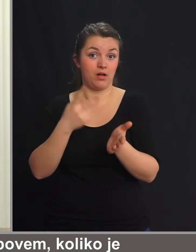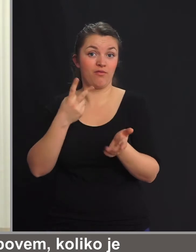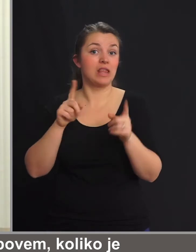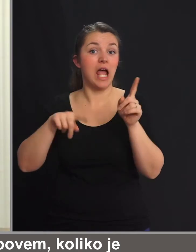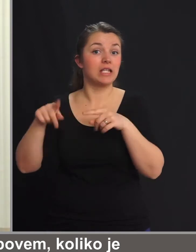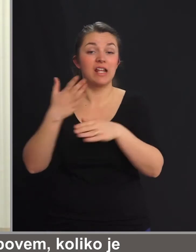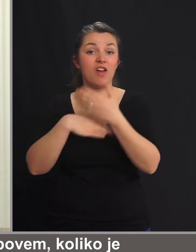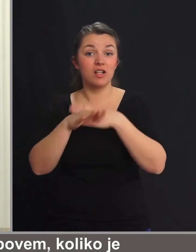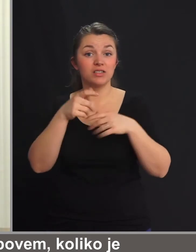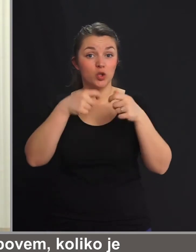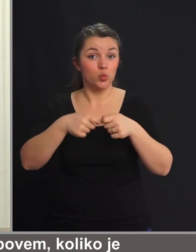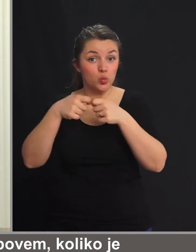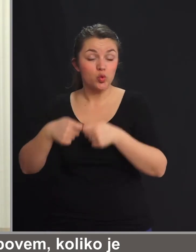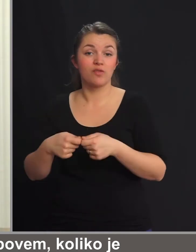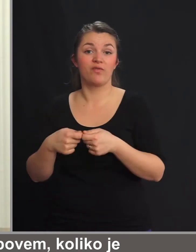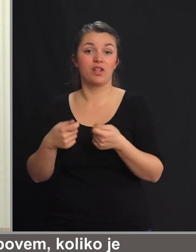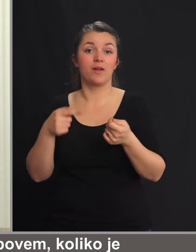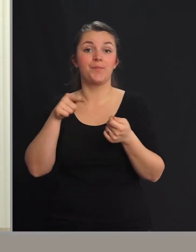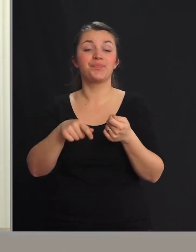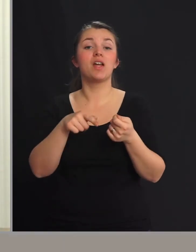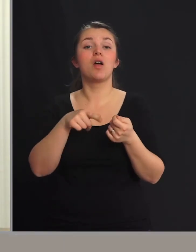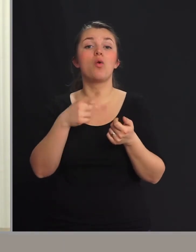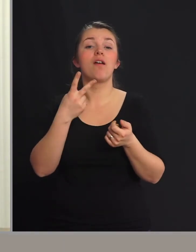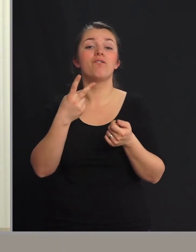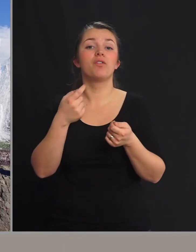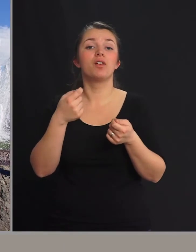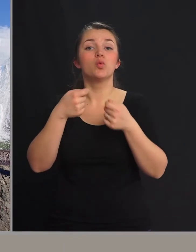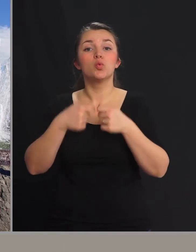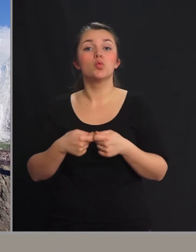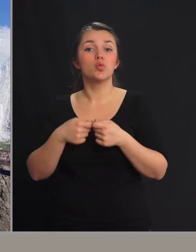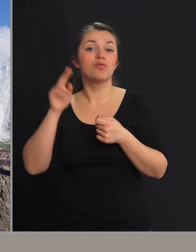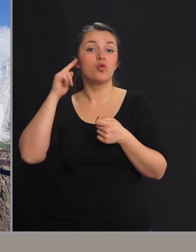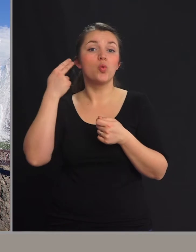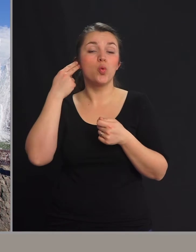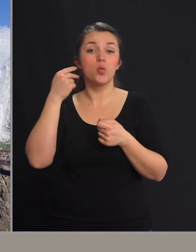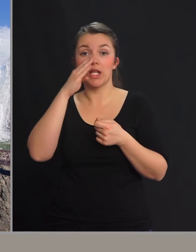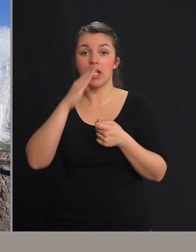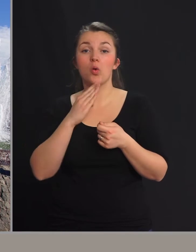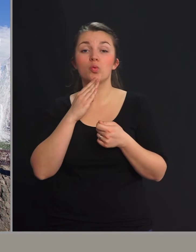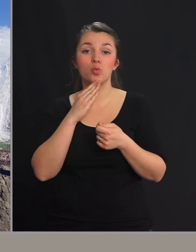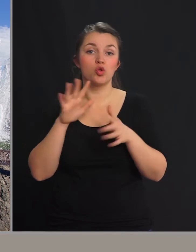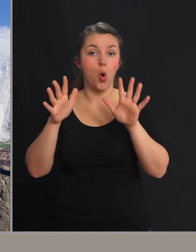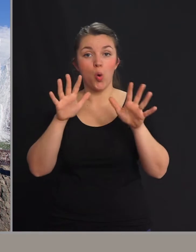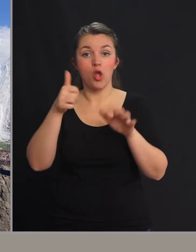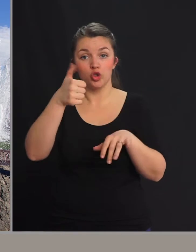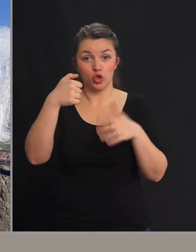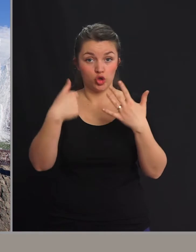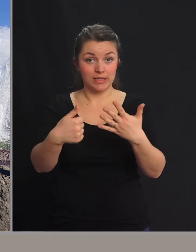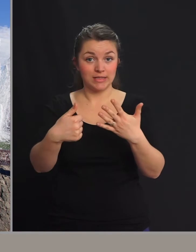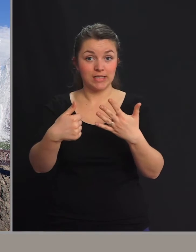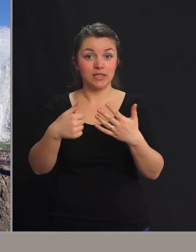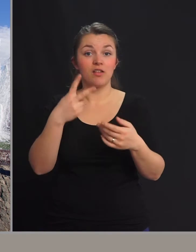članov recimo v nekaterih invalidskih društvih. Tako jih je v Društvo gluhih in naglušnih